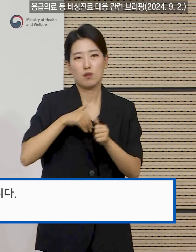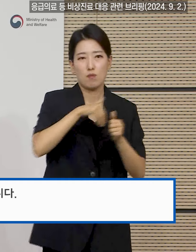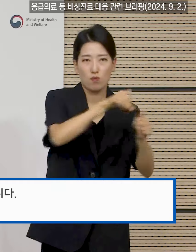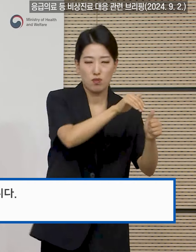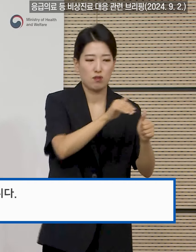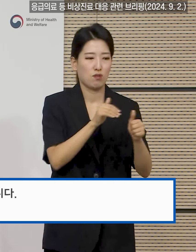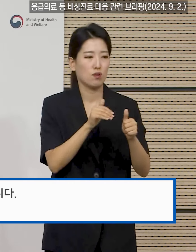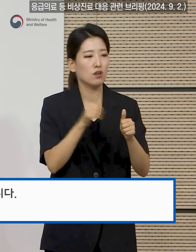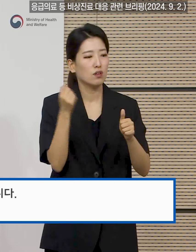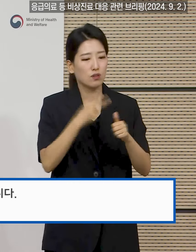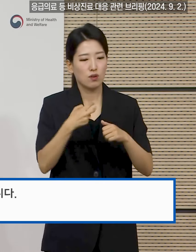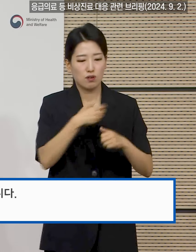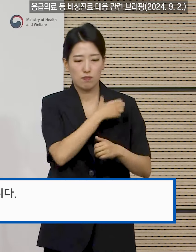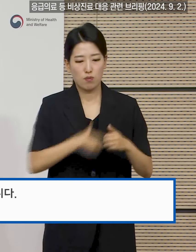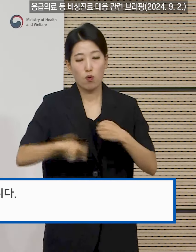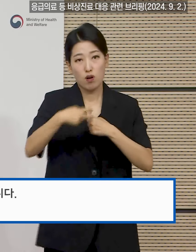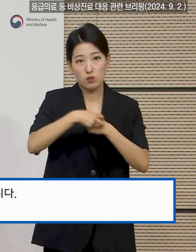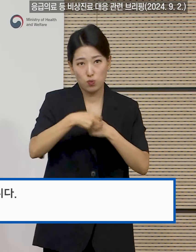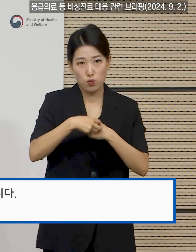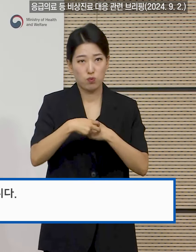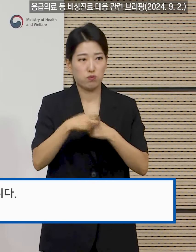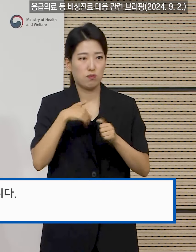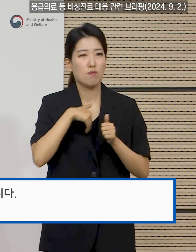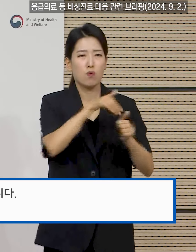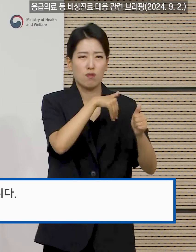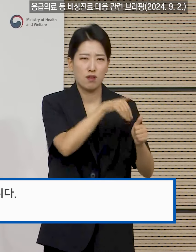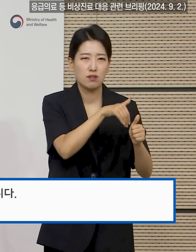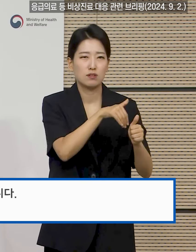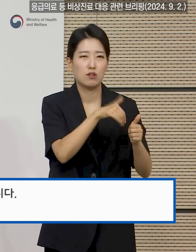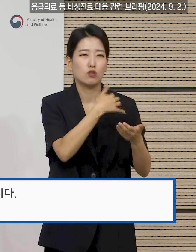채용 등을 통해 인력을 보강하고 있습니다.